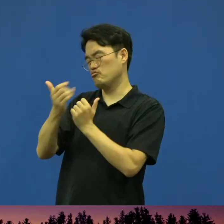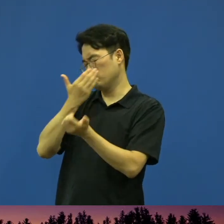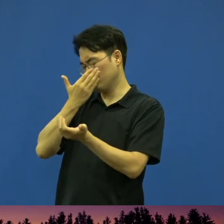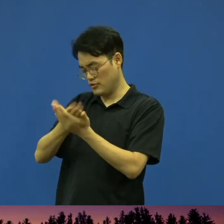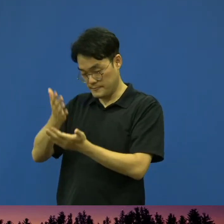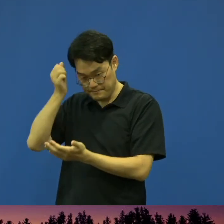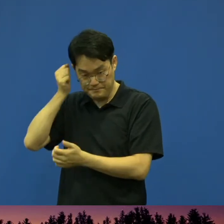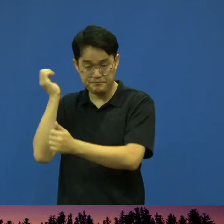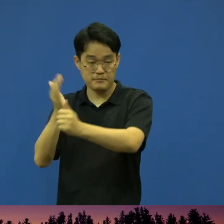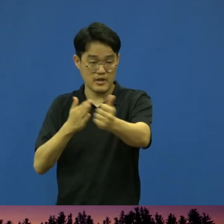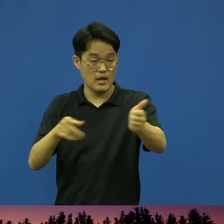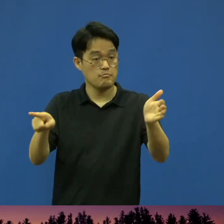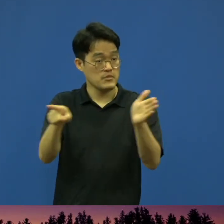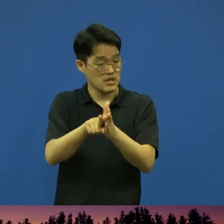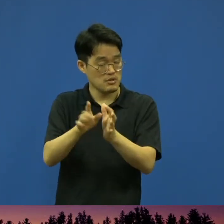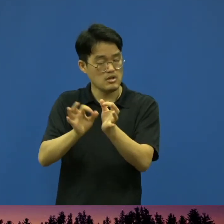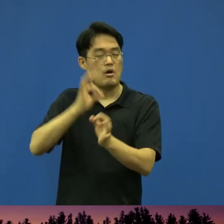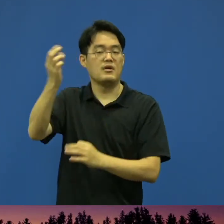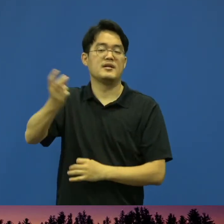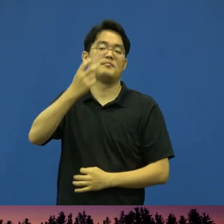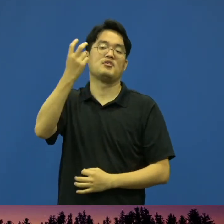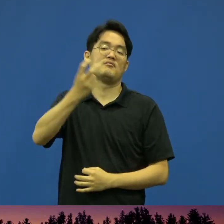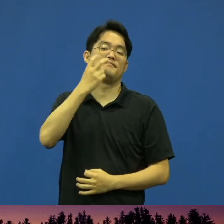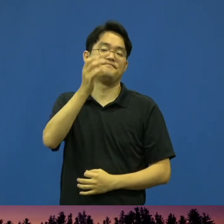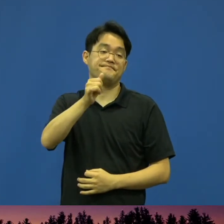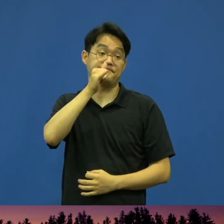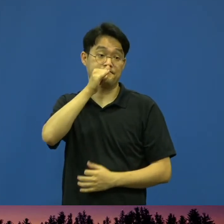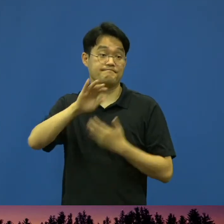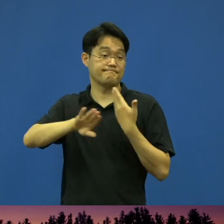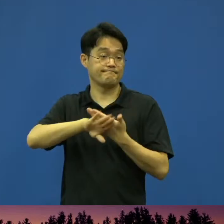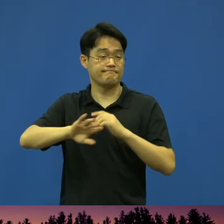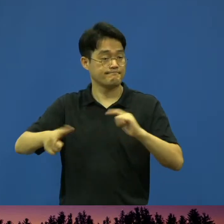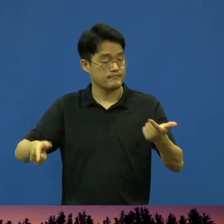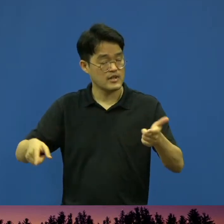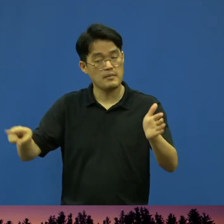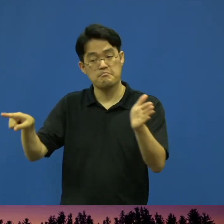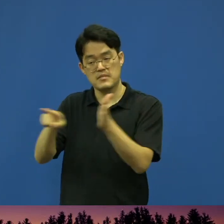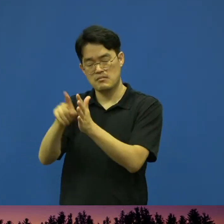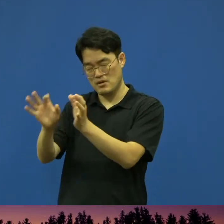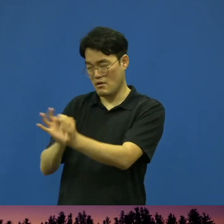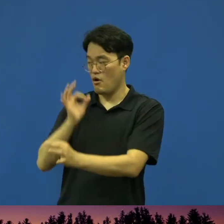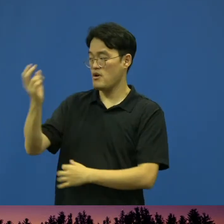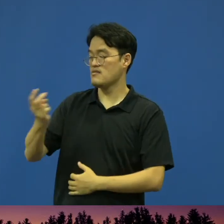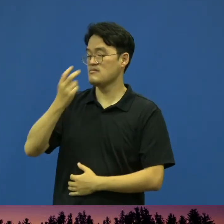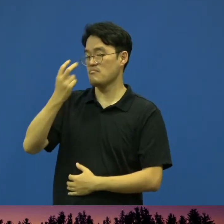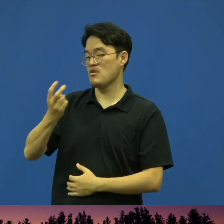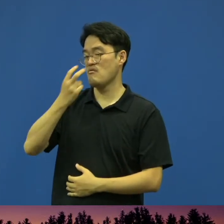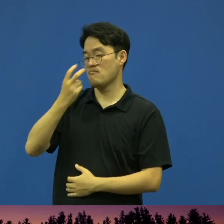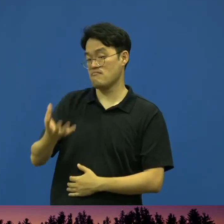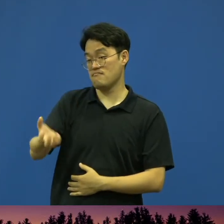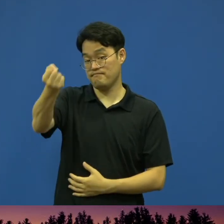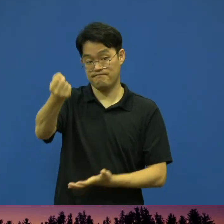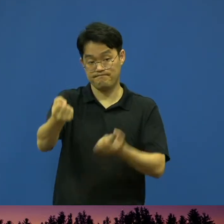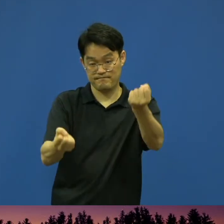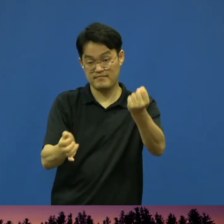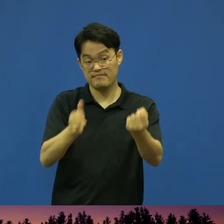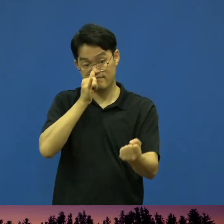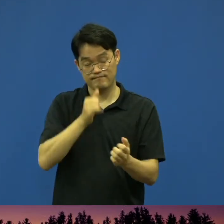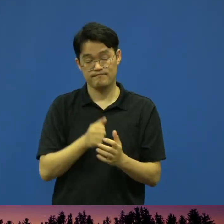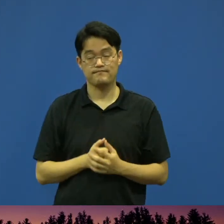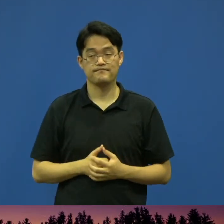믿음에 영원한 생명이 달려 있습니다. 다른 것이 아니라 믿음에 영원한 생명이 달려 있단 말이에요.